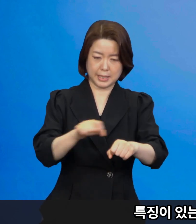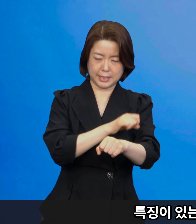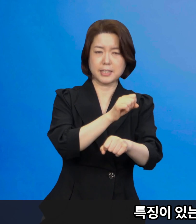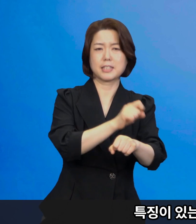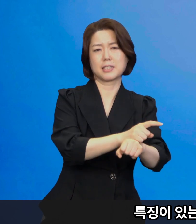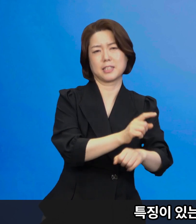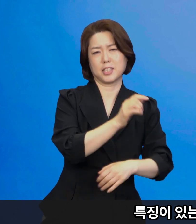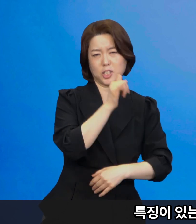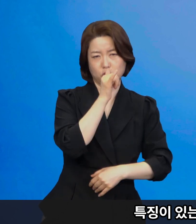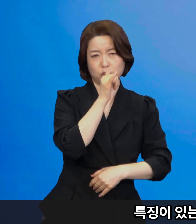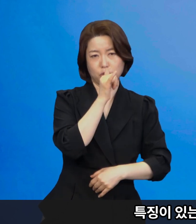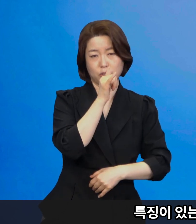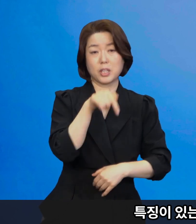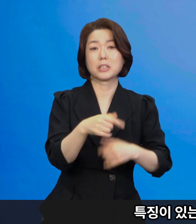특징이 있는 그런 존재입니다.